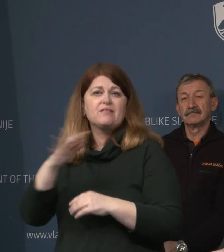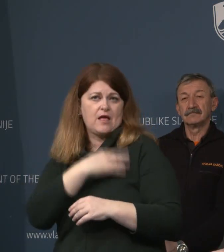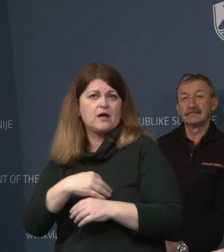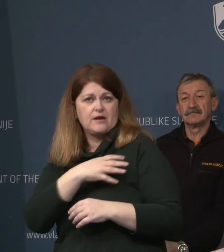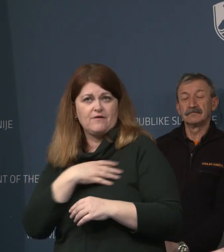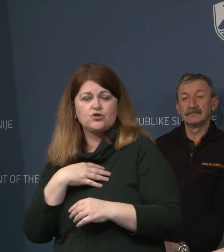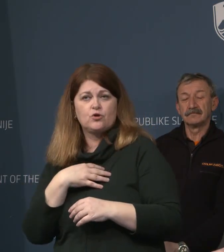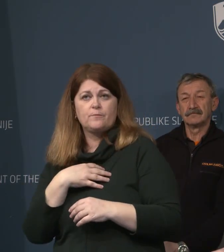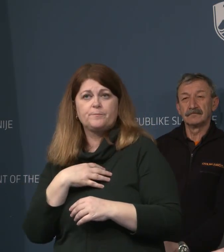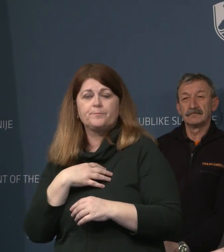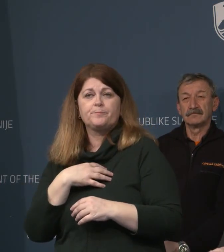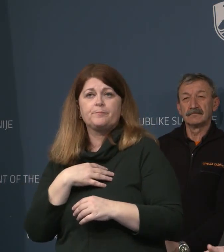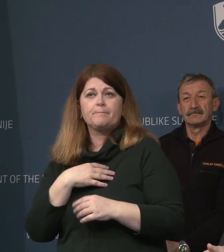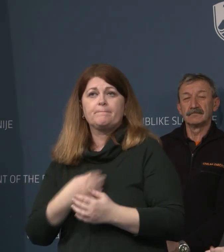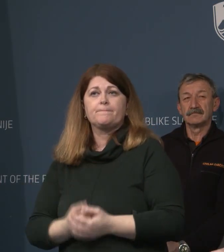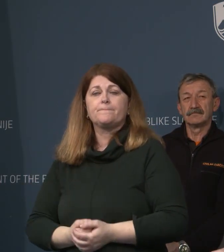Hrvaško.